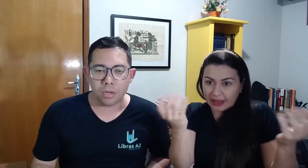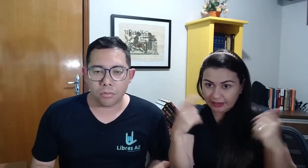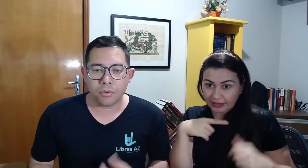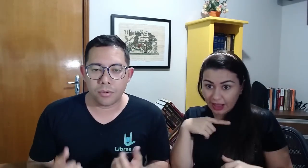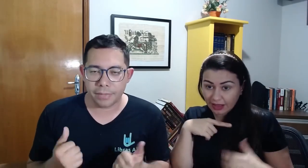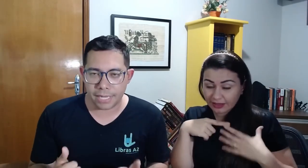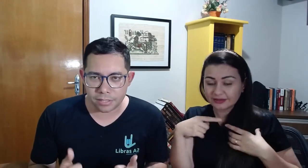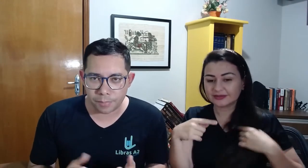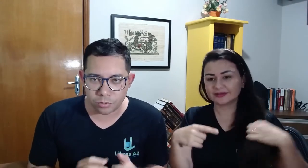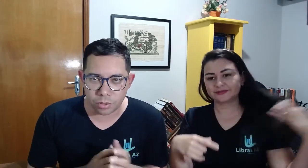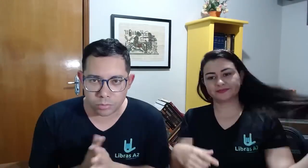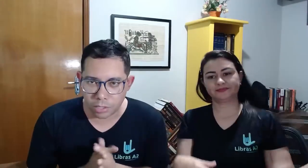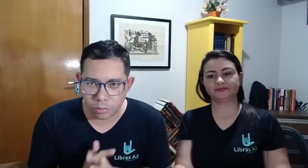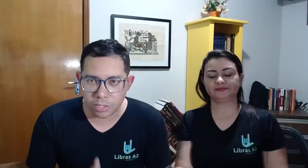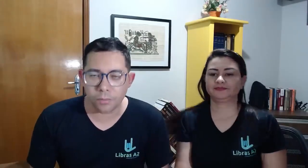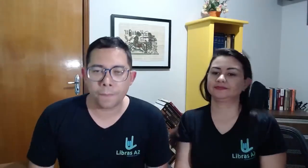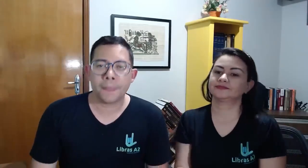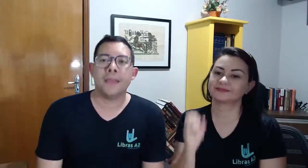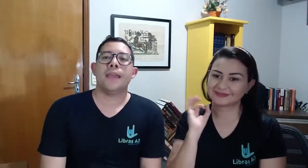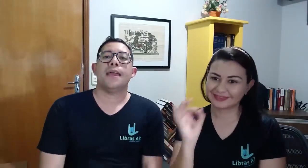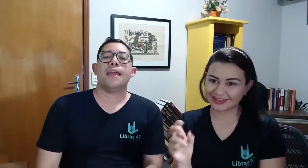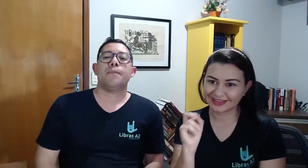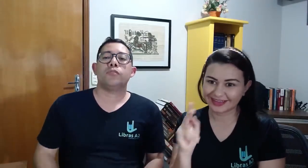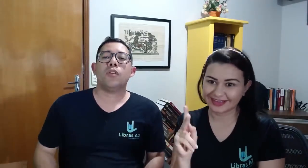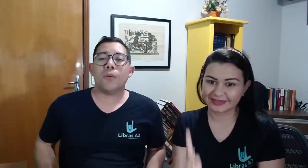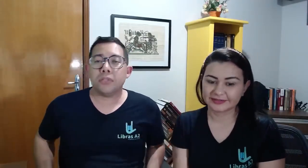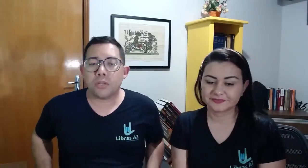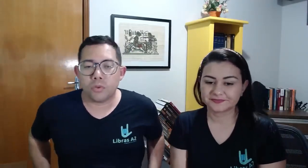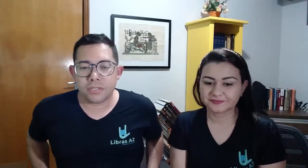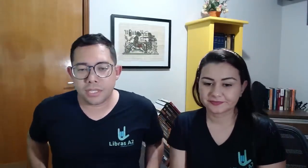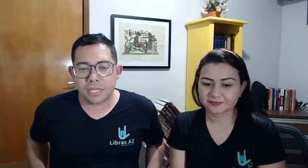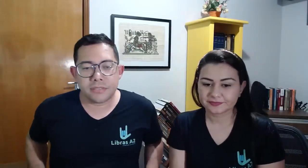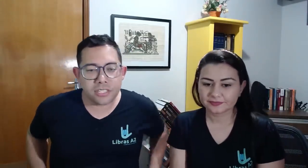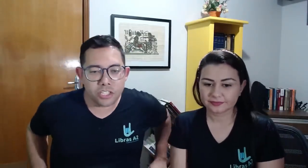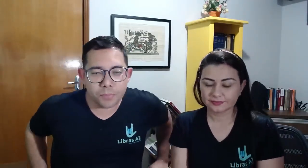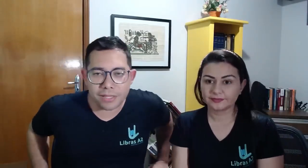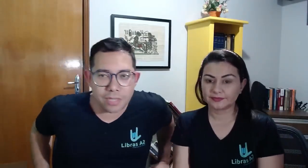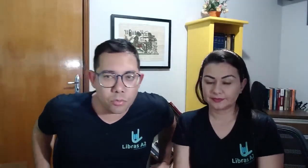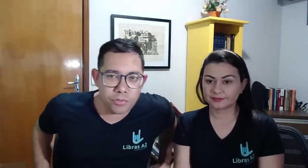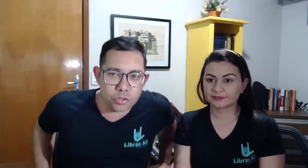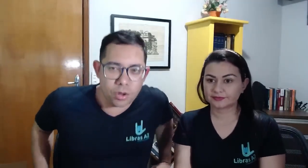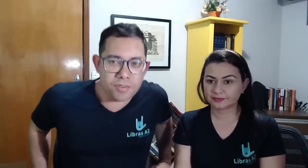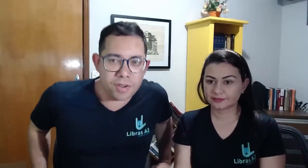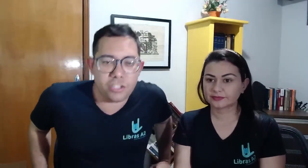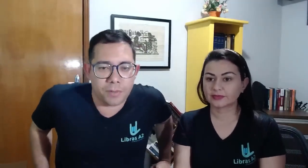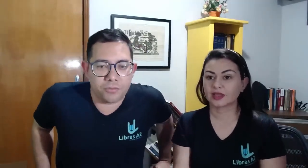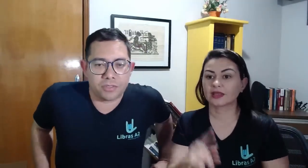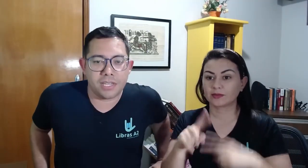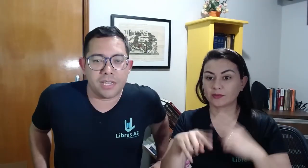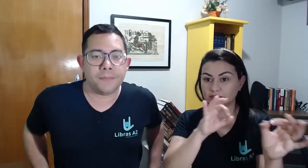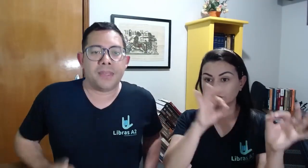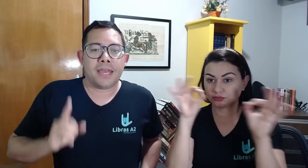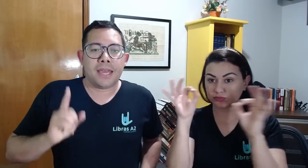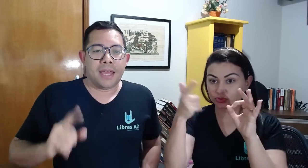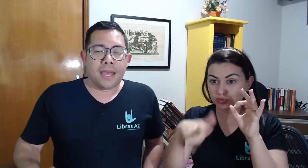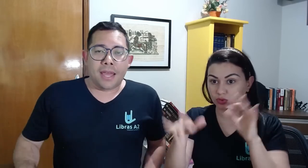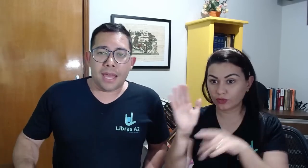não? Beleza, pessoal? Tranquilo? Pessoal, uma outra coisa aqui, antes da gente passar o vídeo novamente para vocês, é